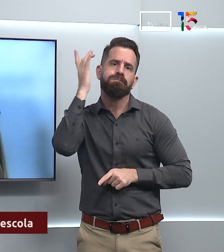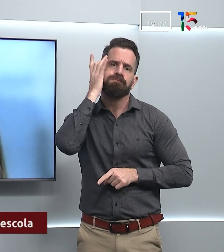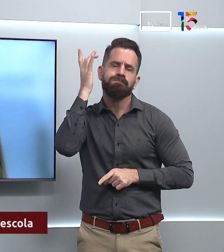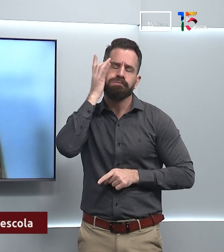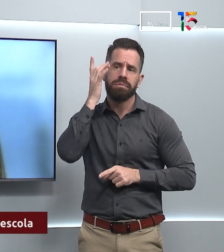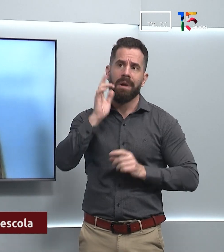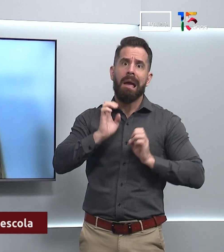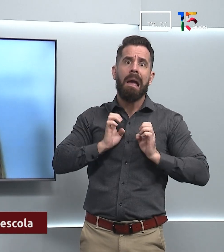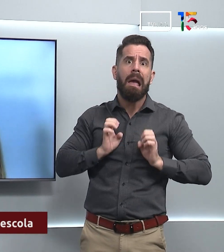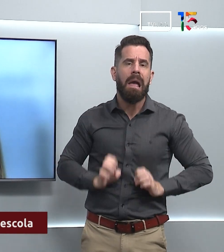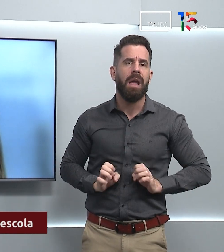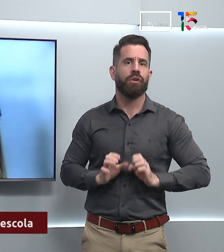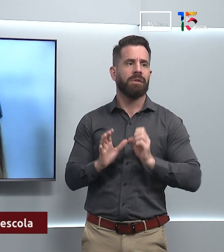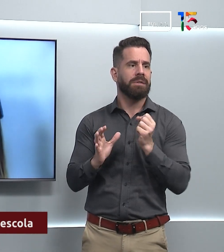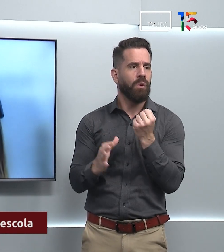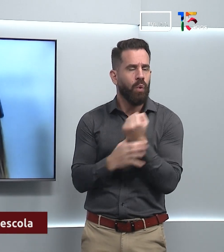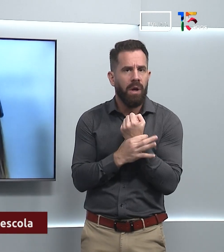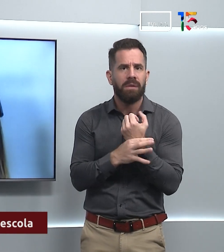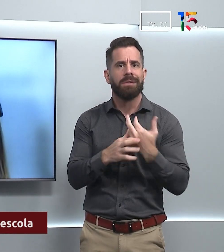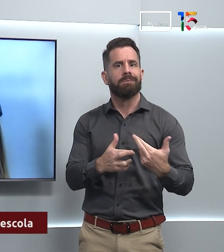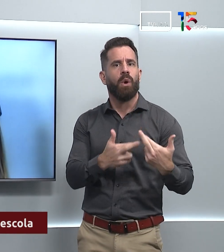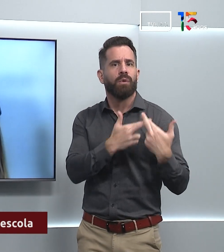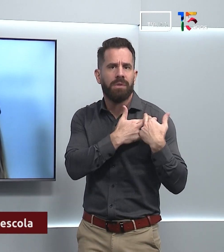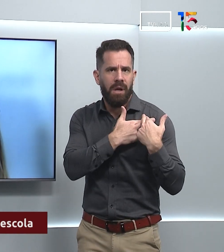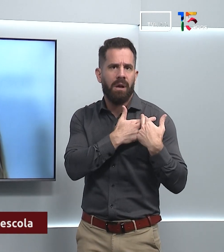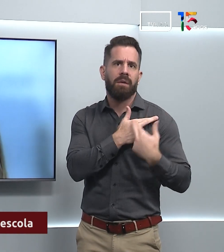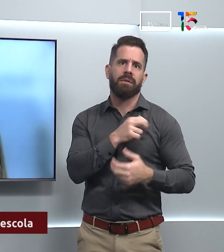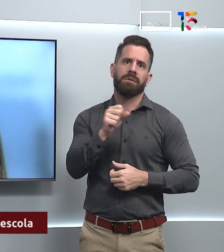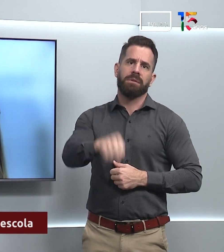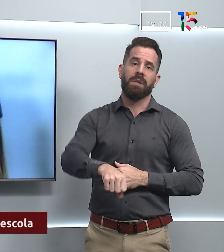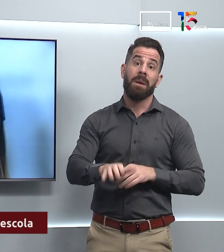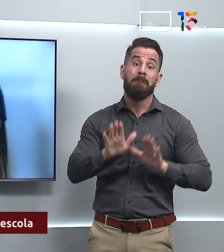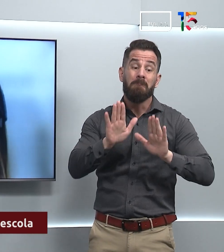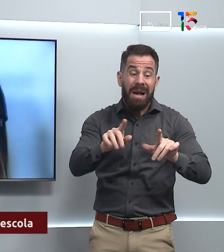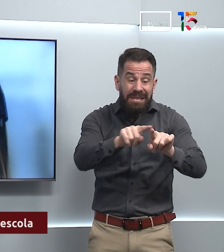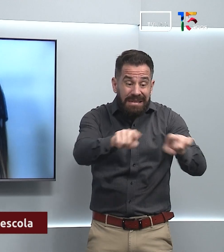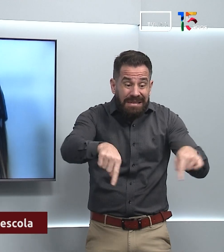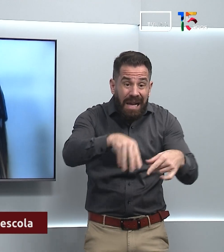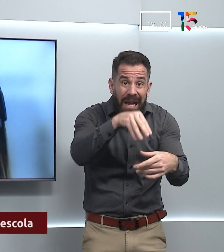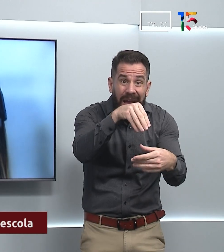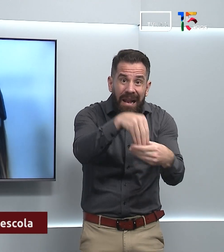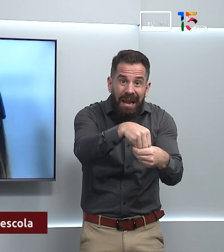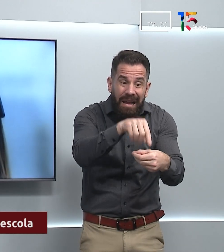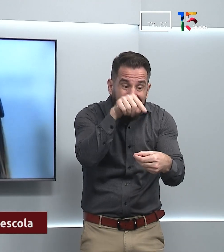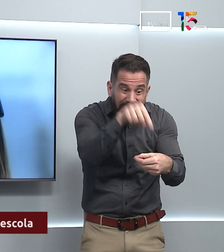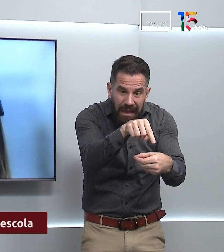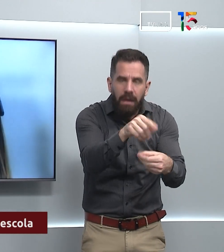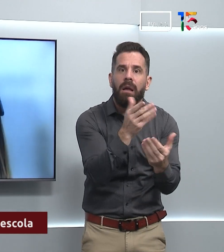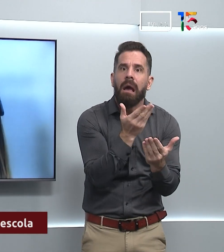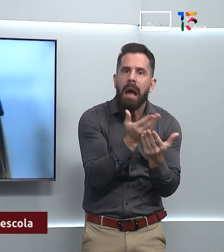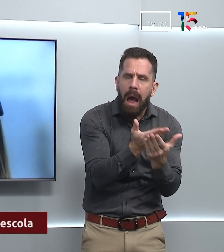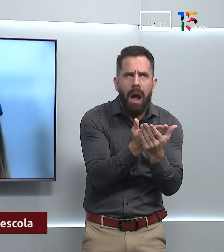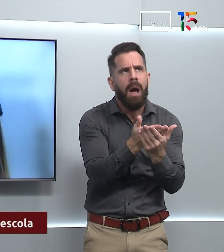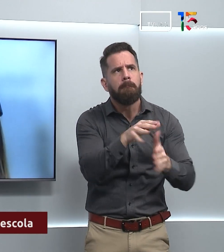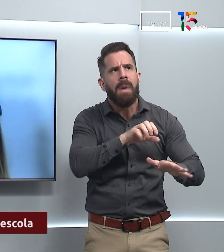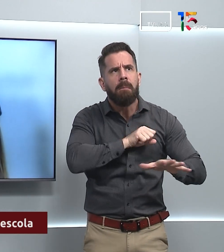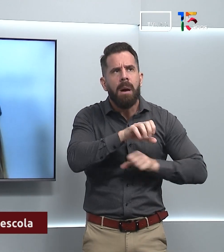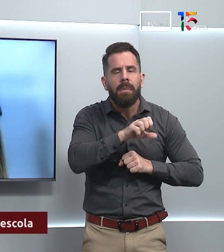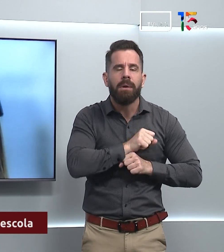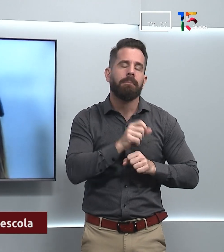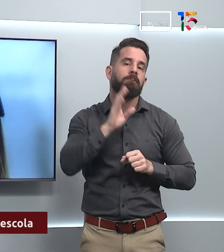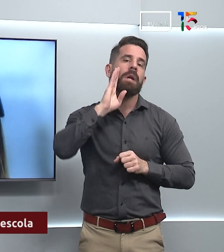ética, né, com segurança. Mas, de fato, dentro de uma sala de aula, principalmente as escolas públicas, que hoje recebem